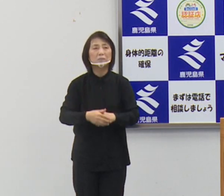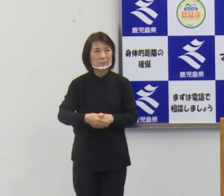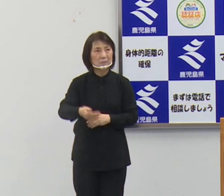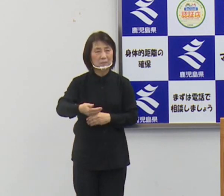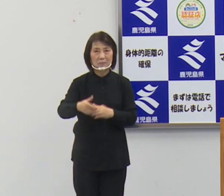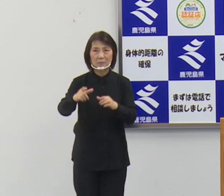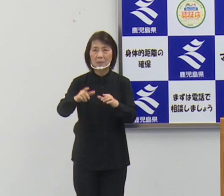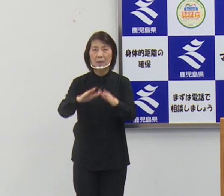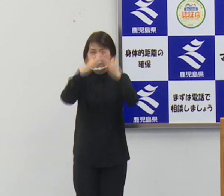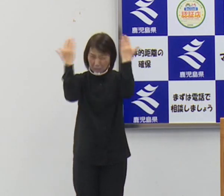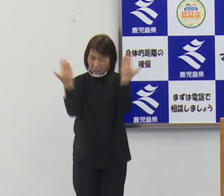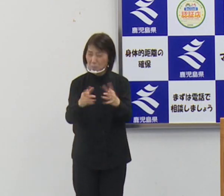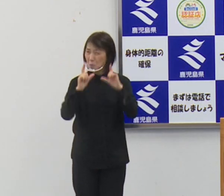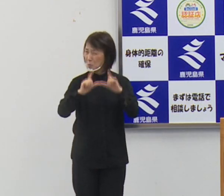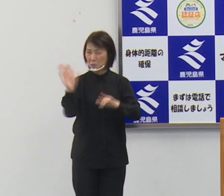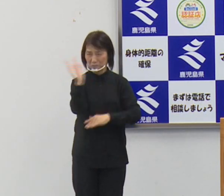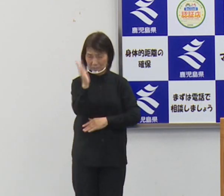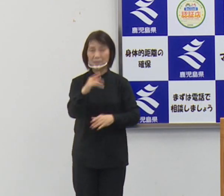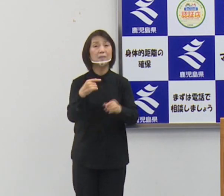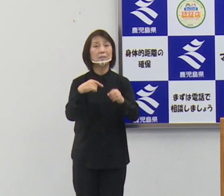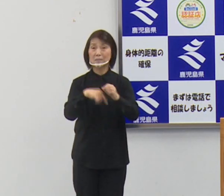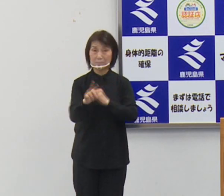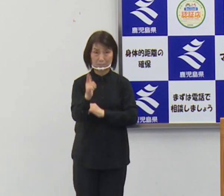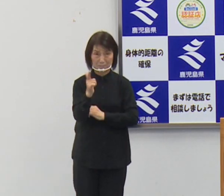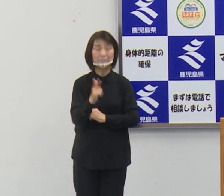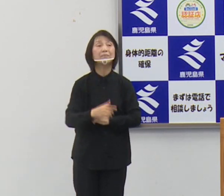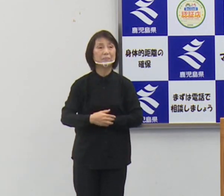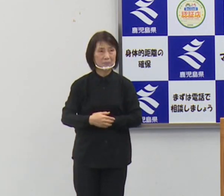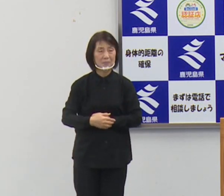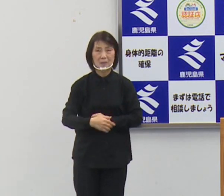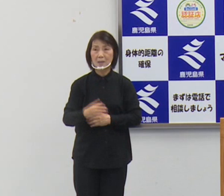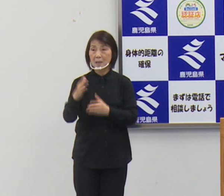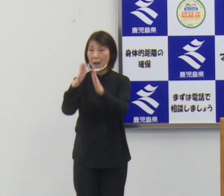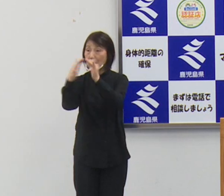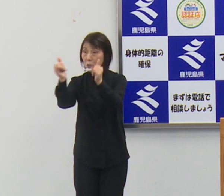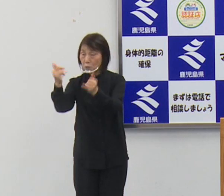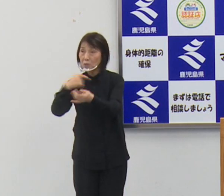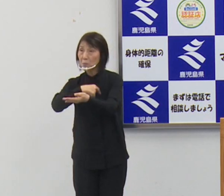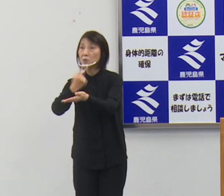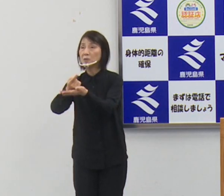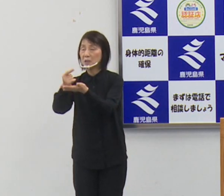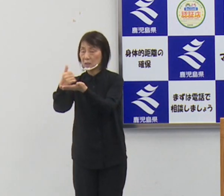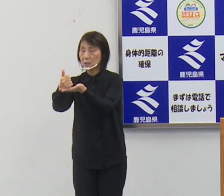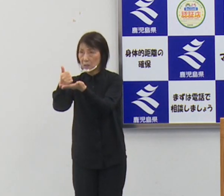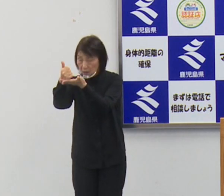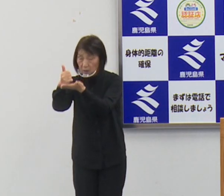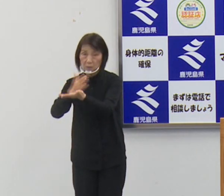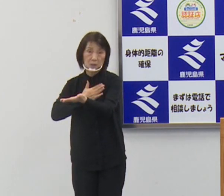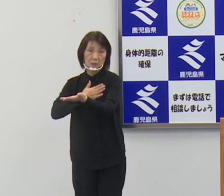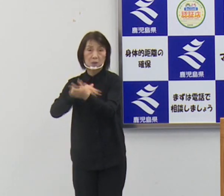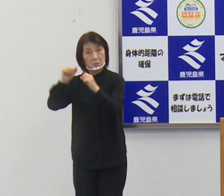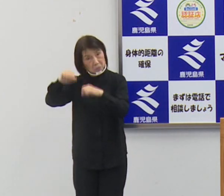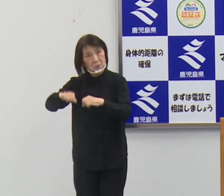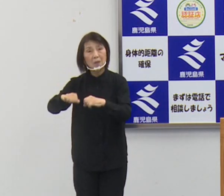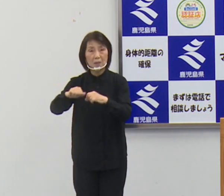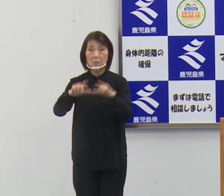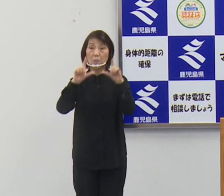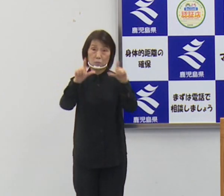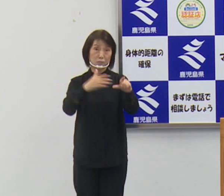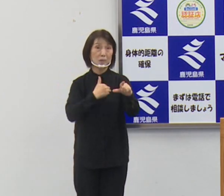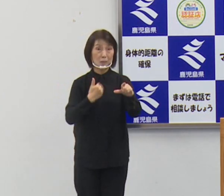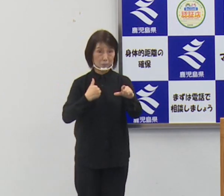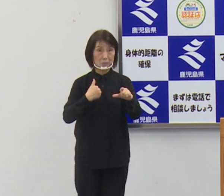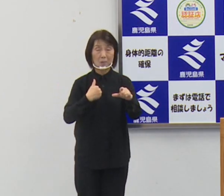れは一切しないというのではなくて、まあ、ご遺族の方のご意向でご了承が得られればそこはあの出